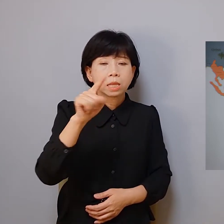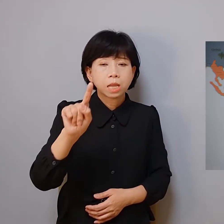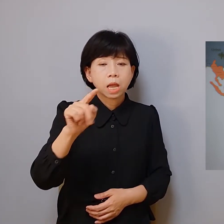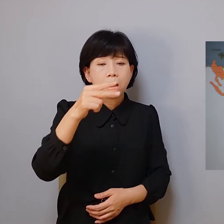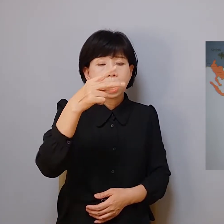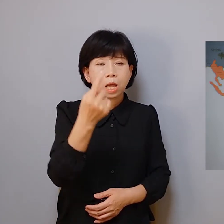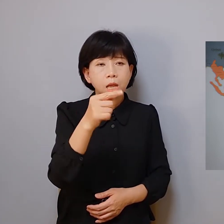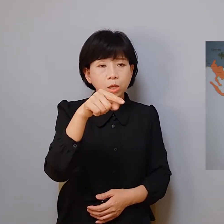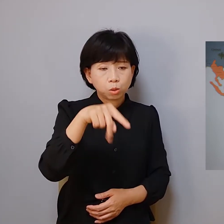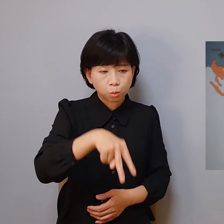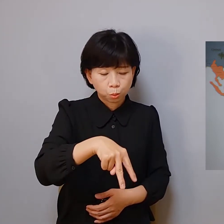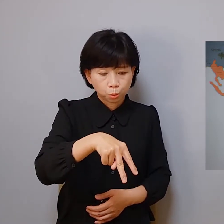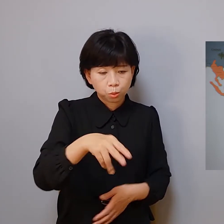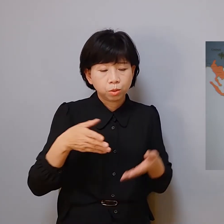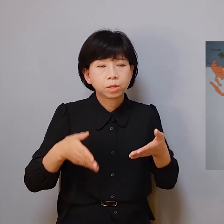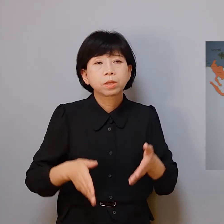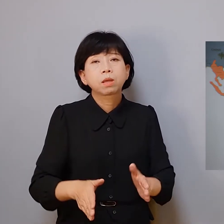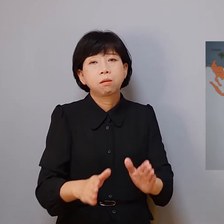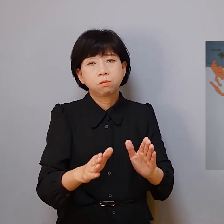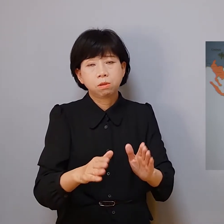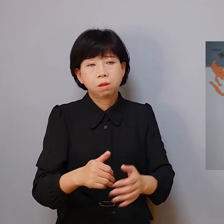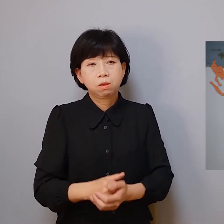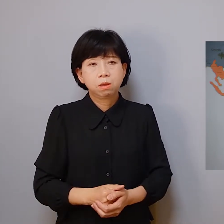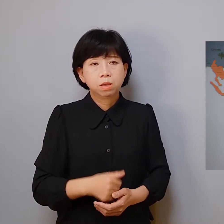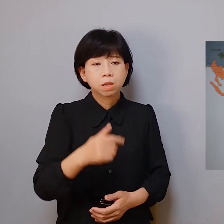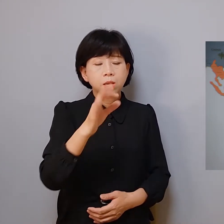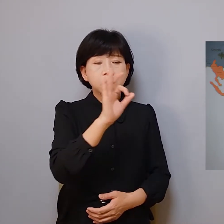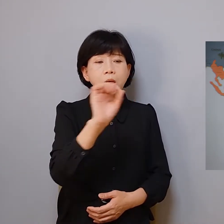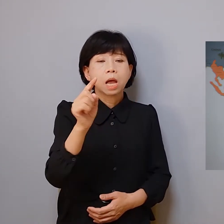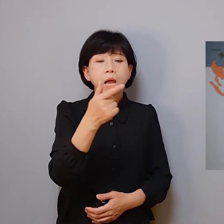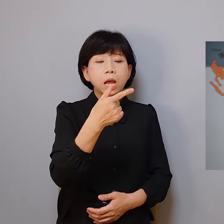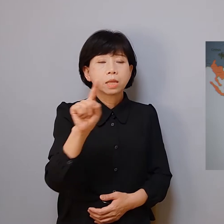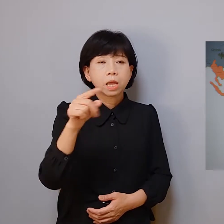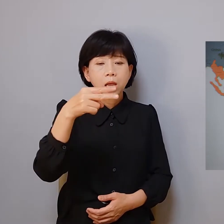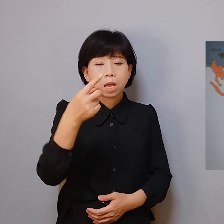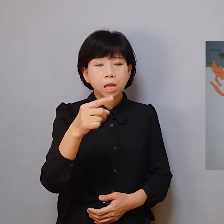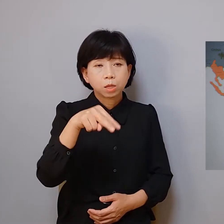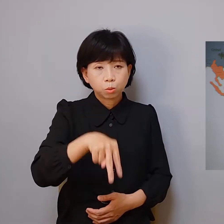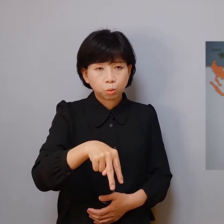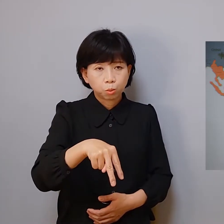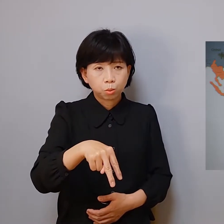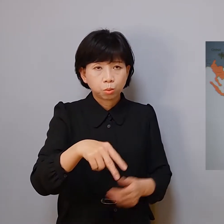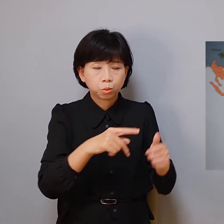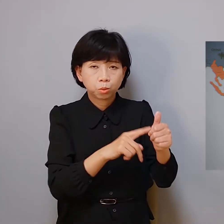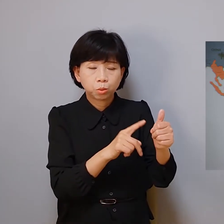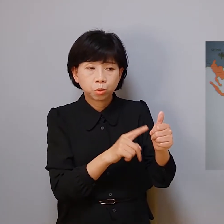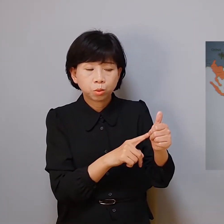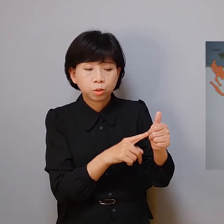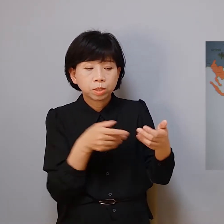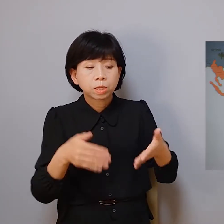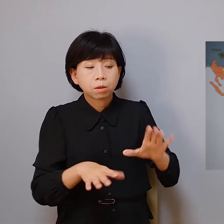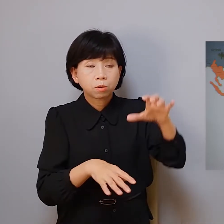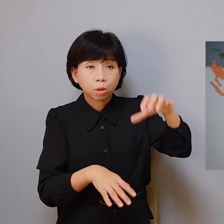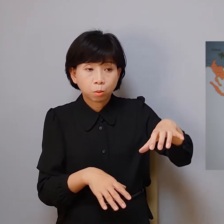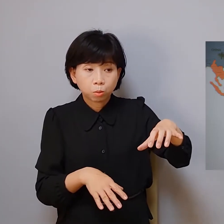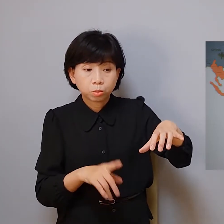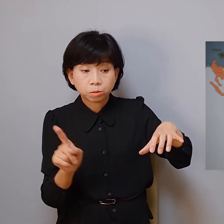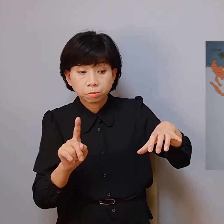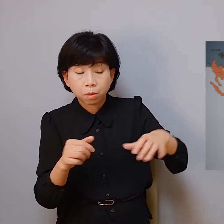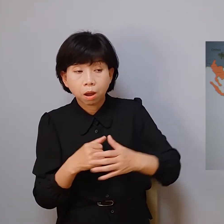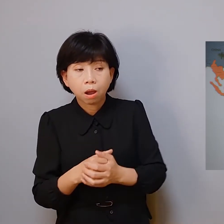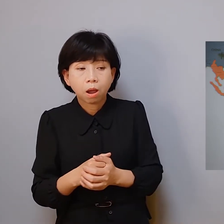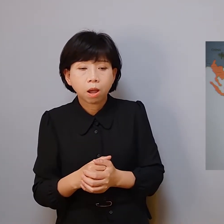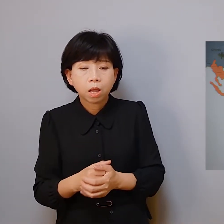아나돗에서 태어난 이 예레미야, 그럼 이 아나돗이 어떤 곳이냐는 거지요. 쫓겨난 제사장이